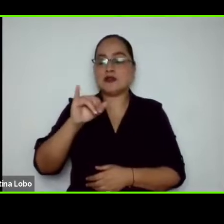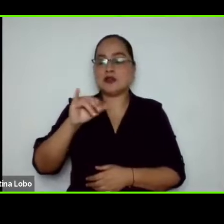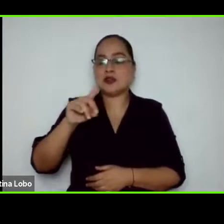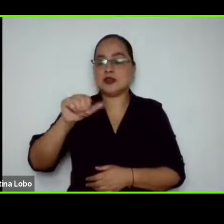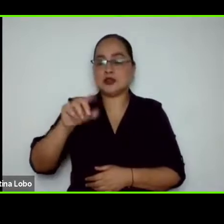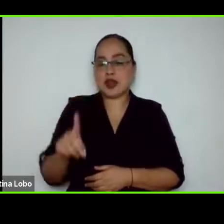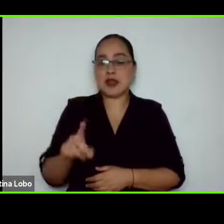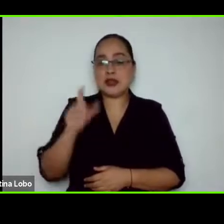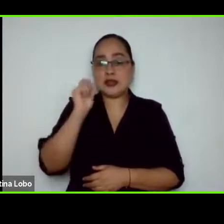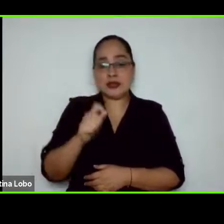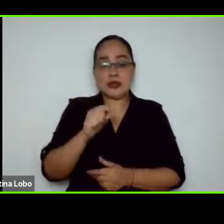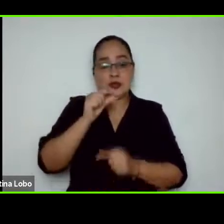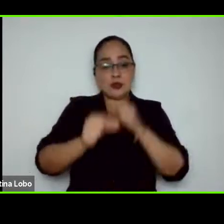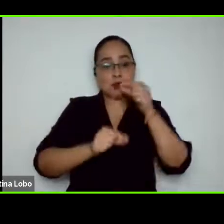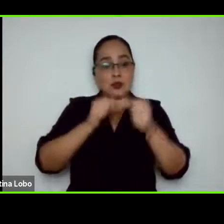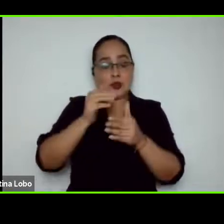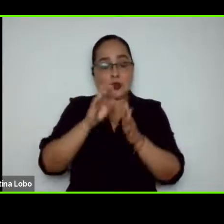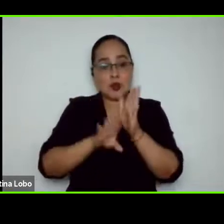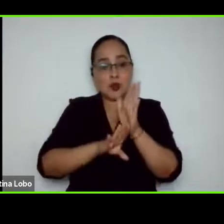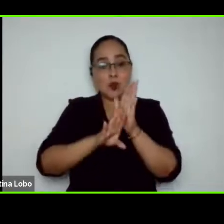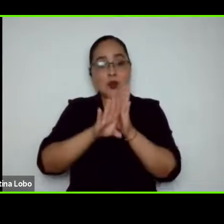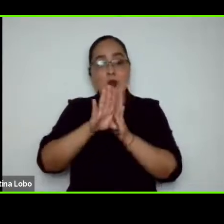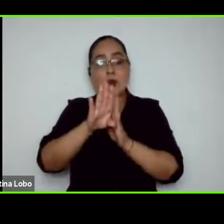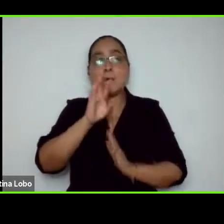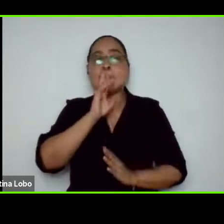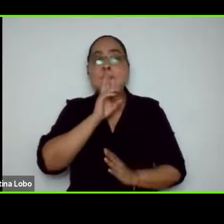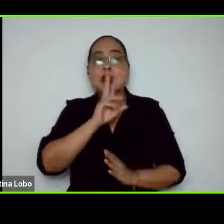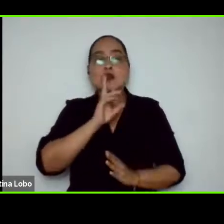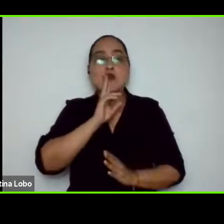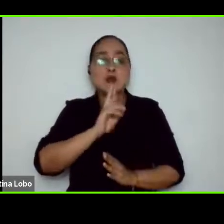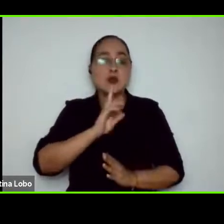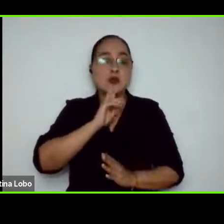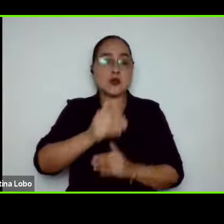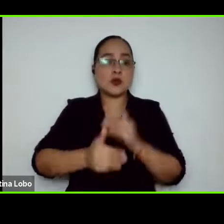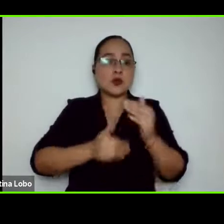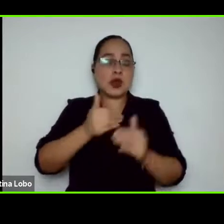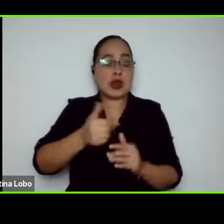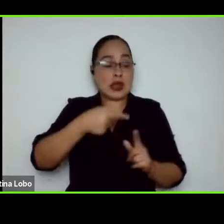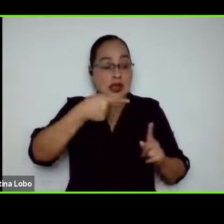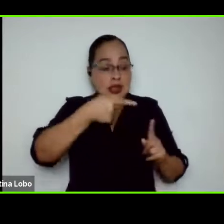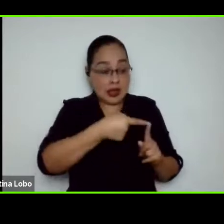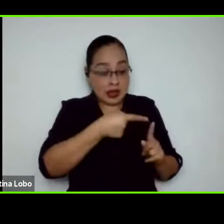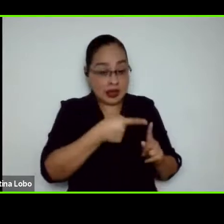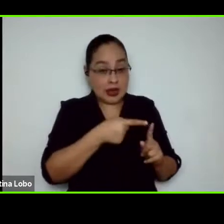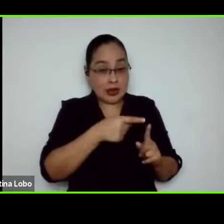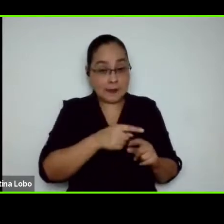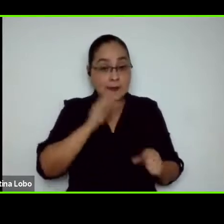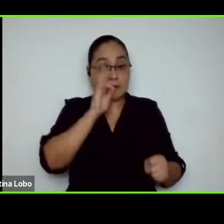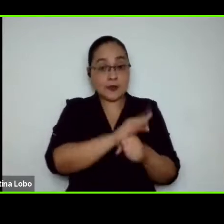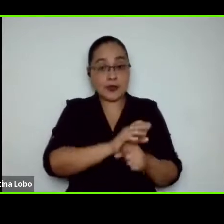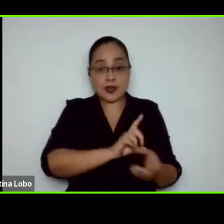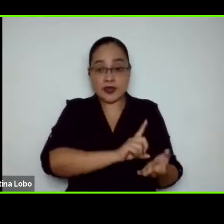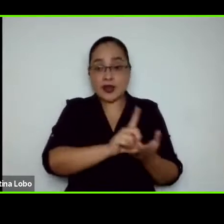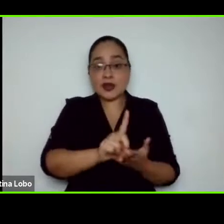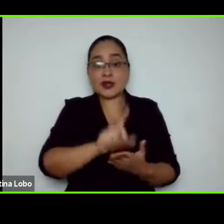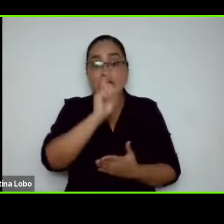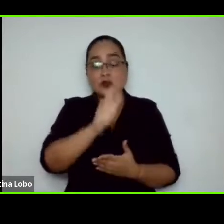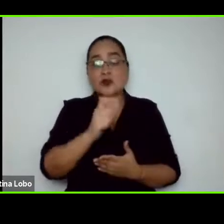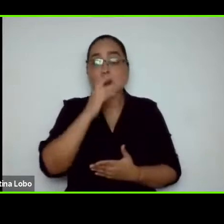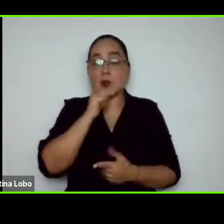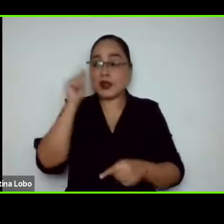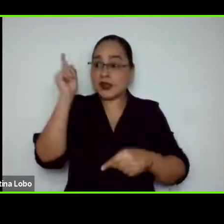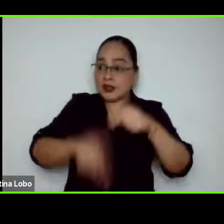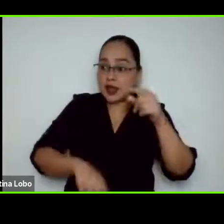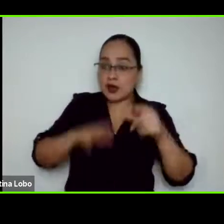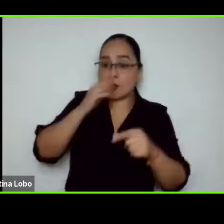es la protección alcanzada en un derecho fundamental no puede ser echada para atrás una vez que se